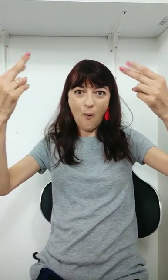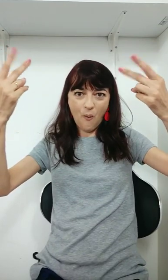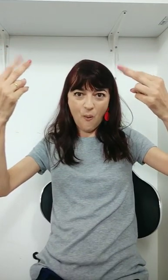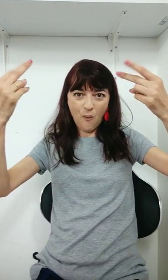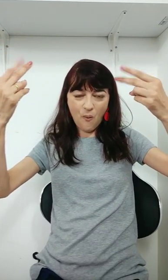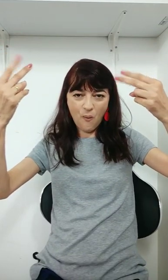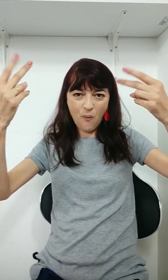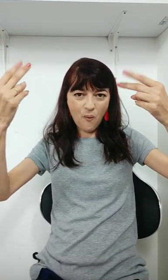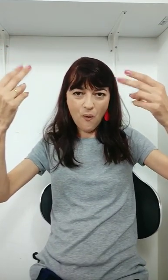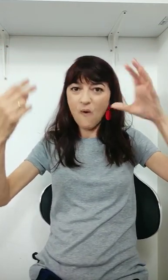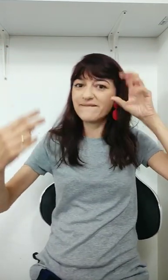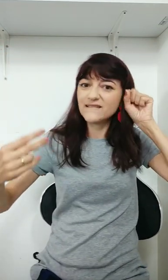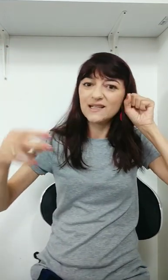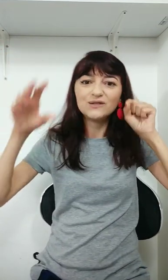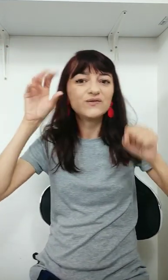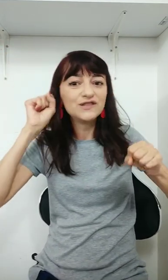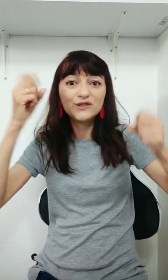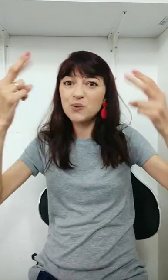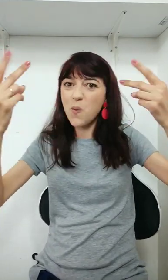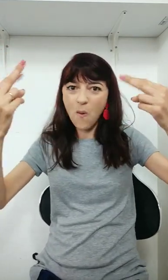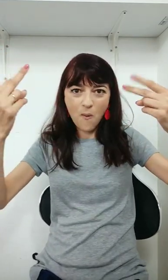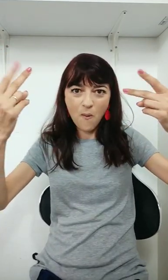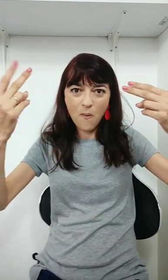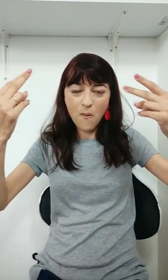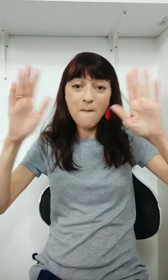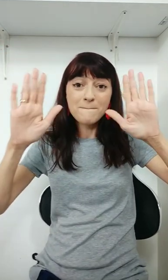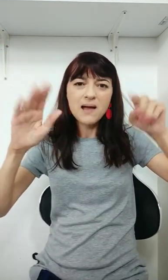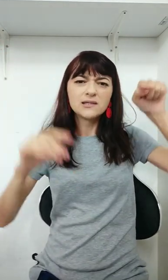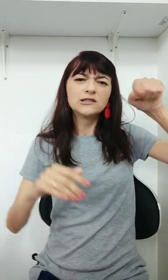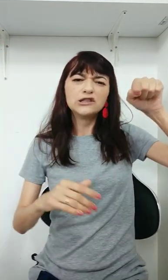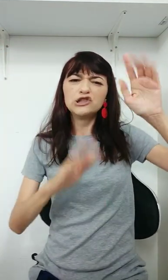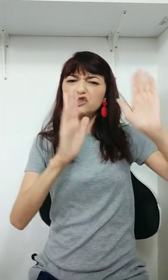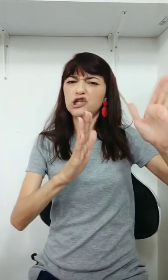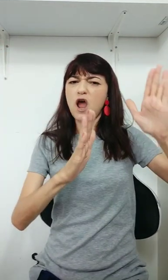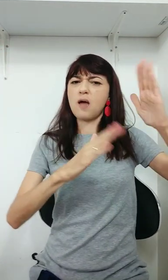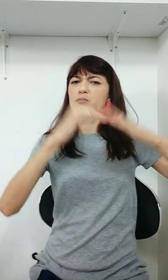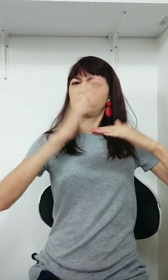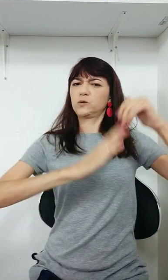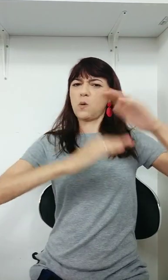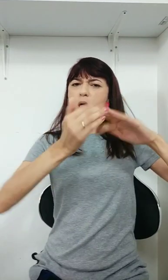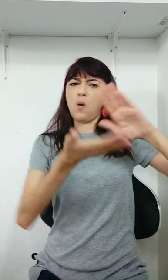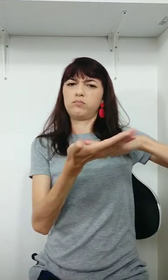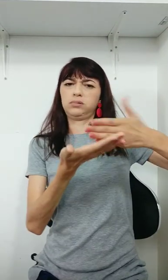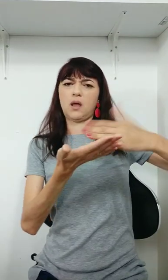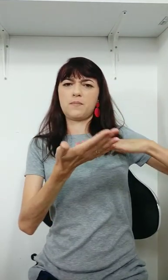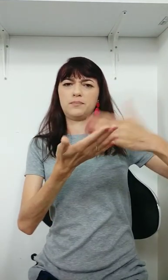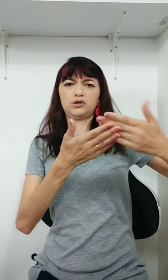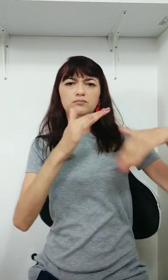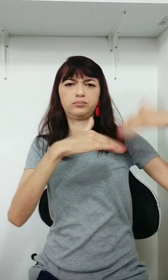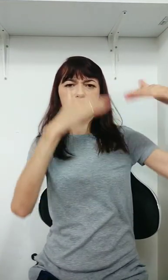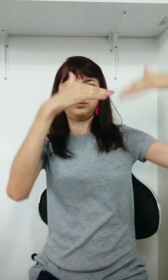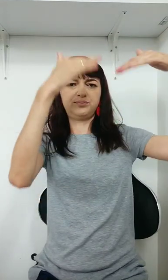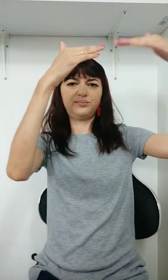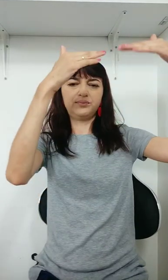ouvintes, intérpretes, tá bom? Ouvinte que é igual aquela pessoa que está iniciando na Libras, né, aquele profissional, né, que já